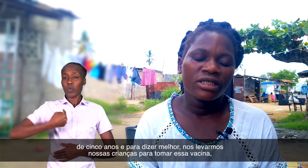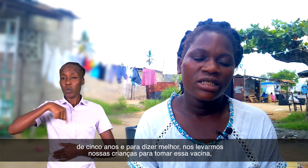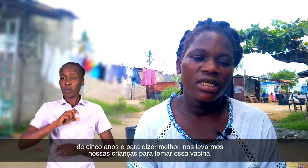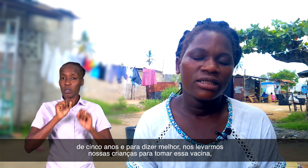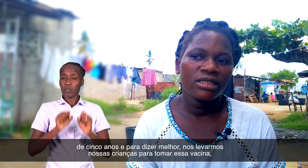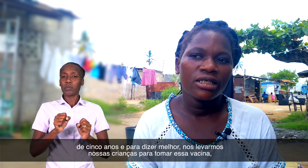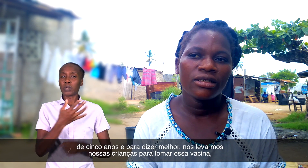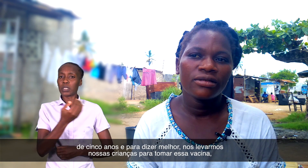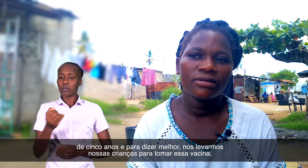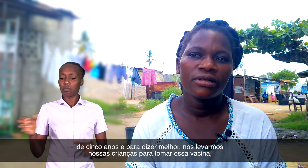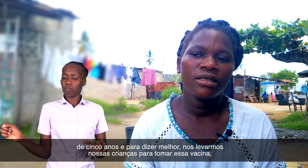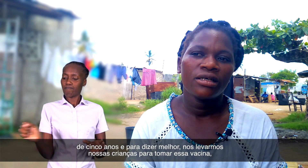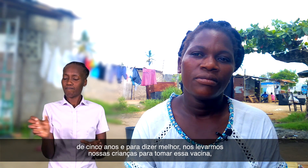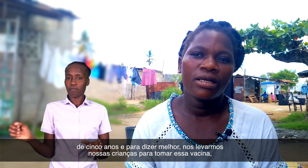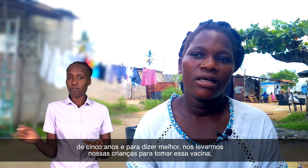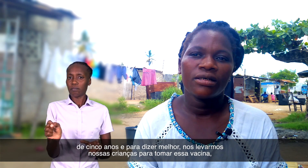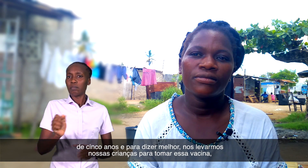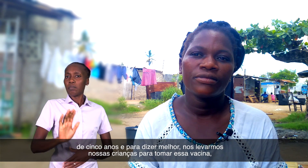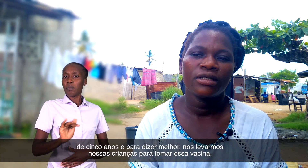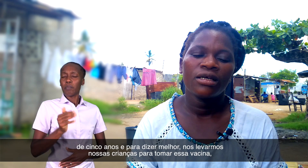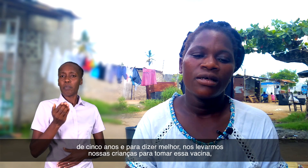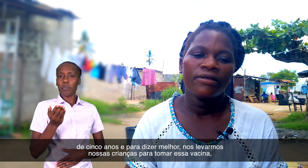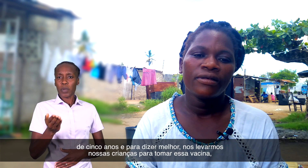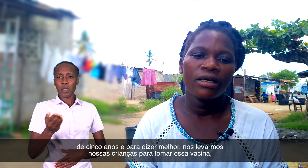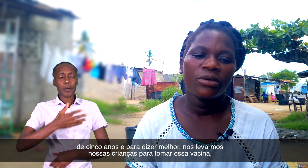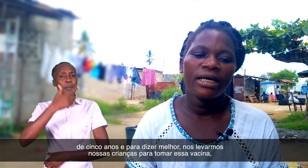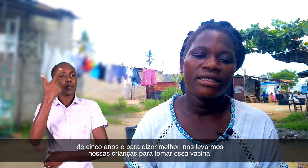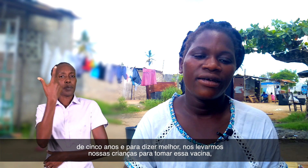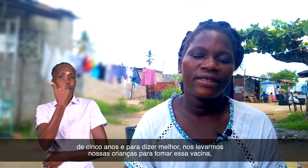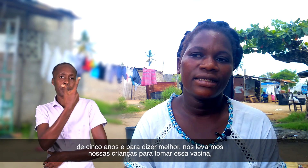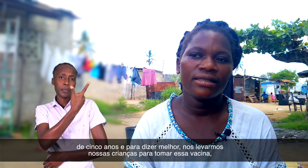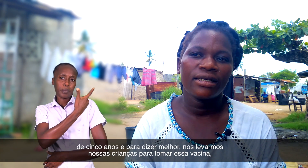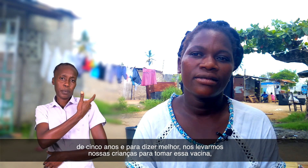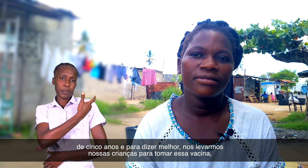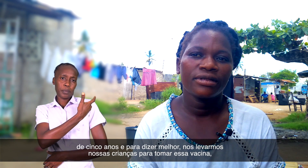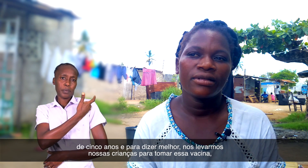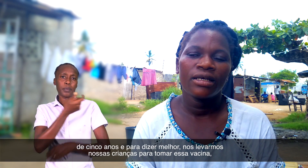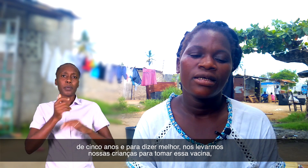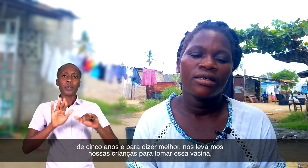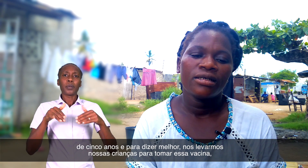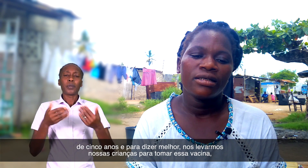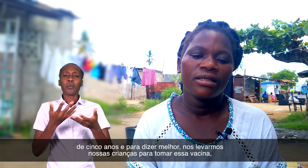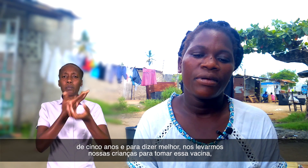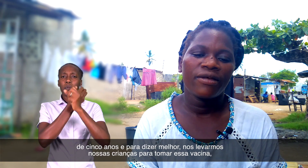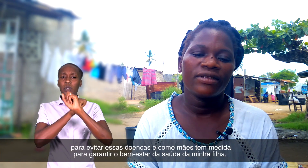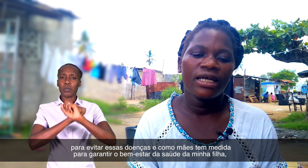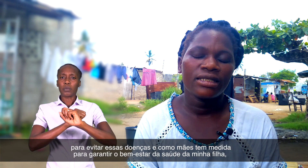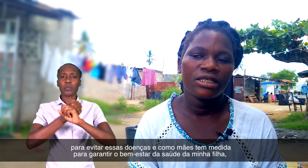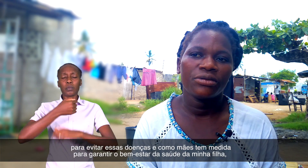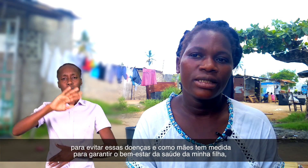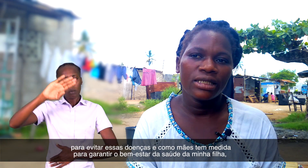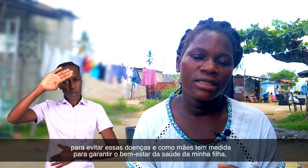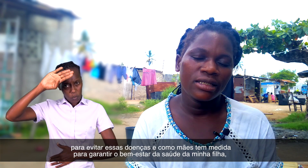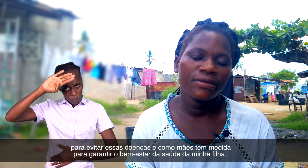levarmos nossas crianças, né, para tomar essa vacina, para evitar